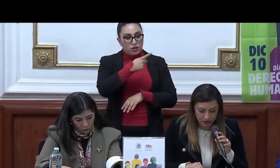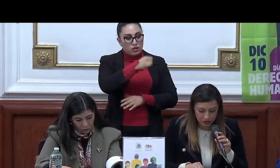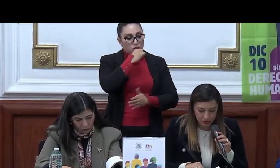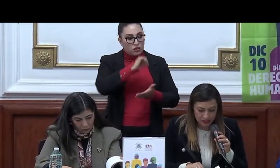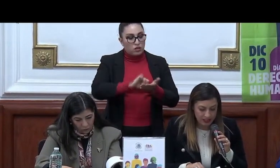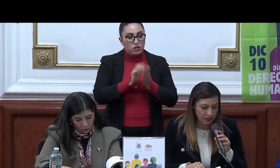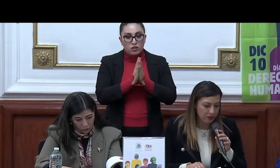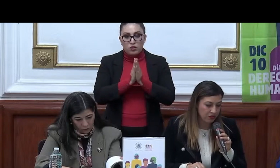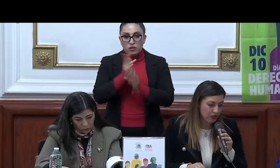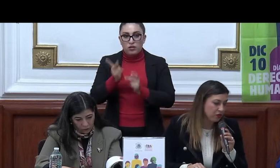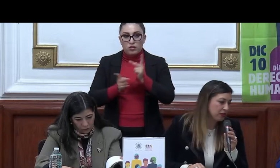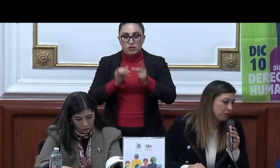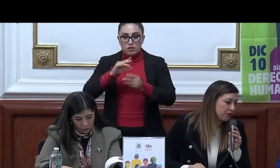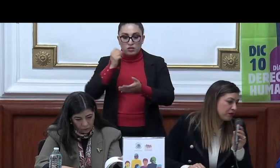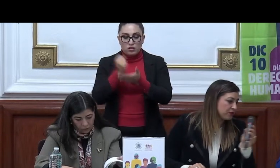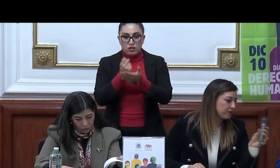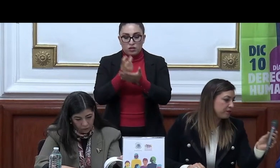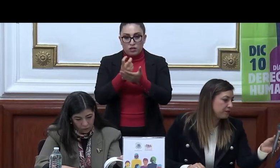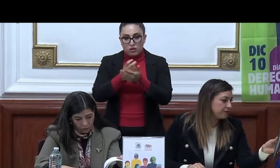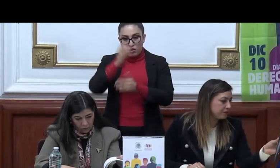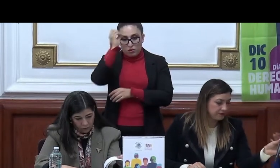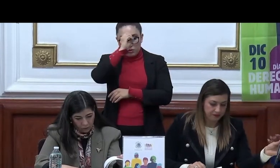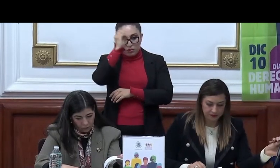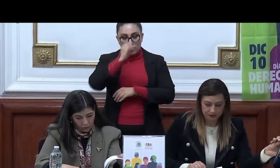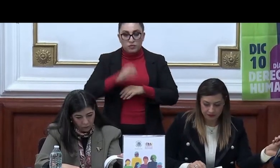someta a votación nominal la opinión en comento, por favor.